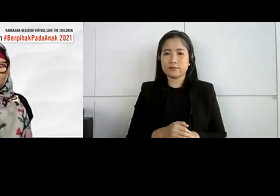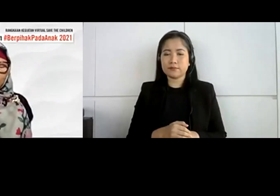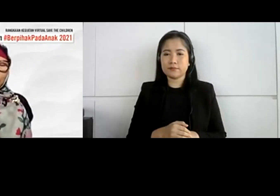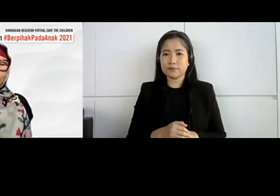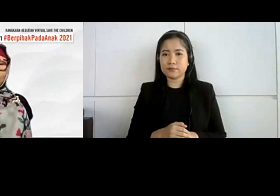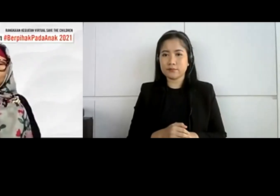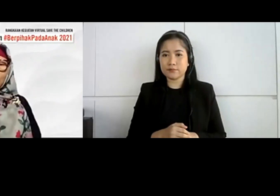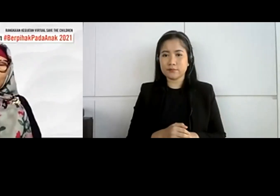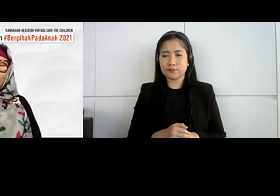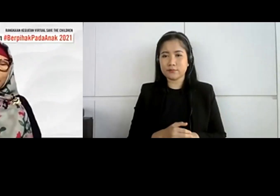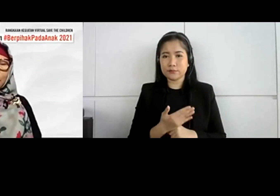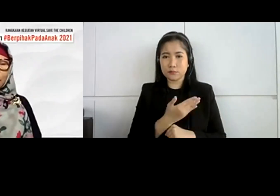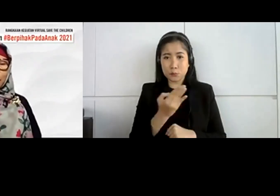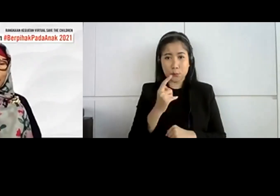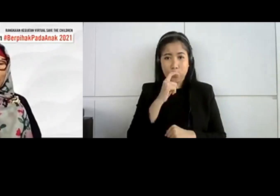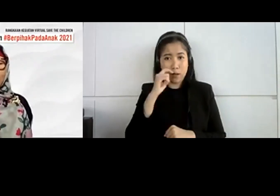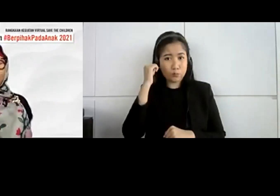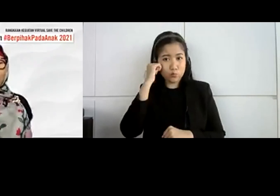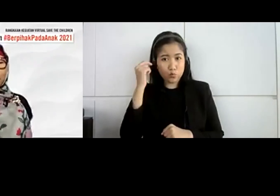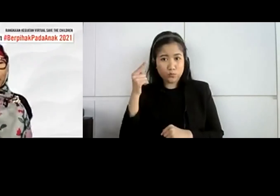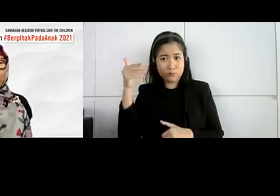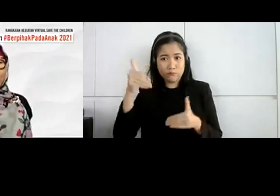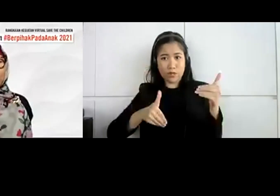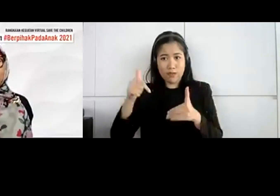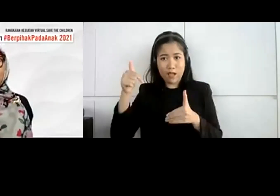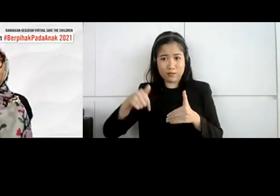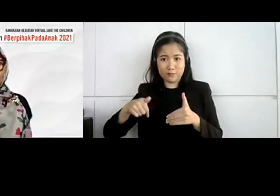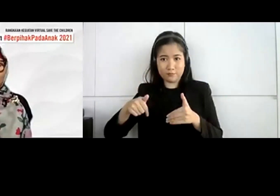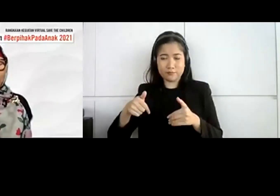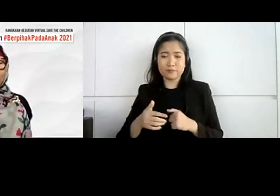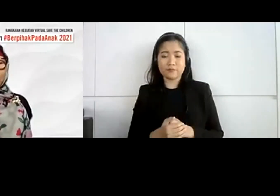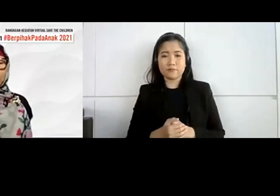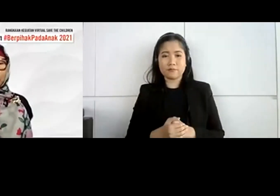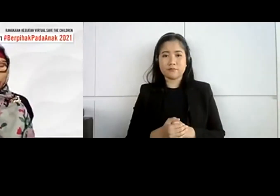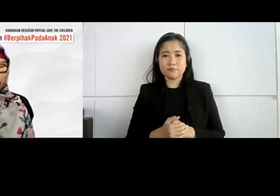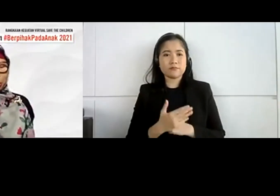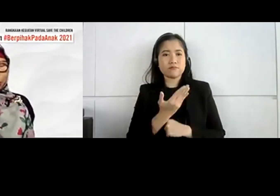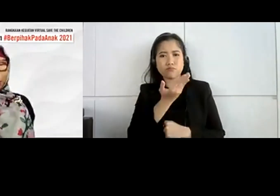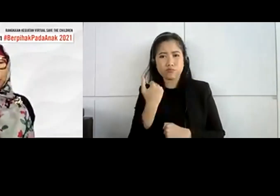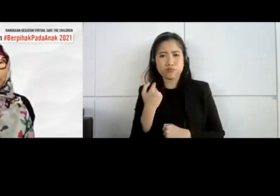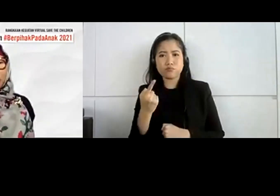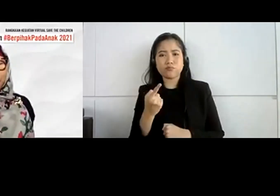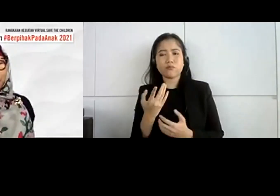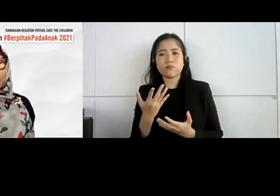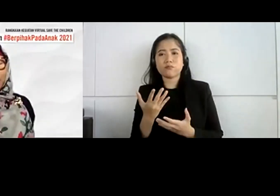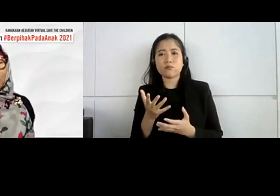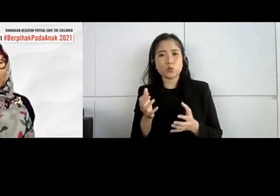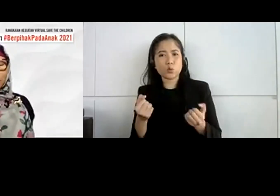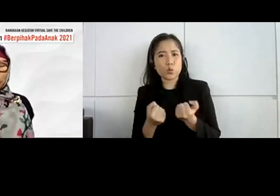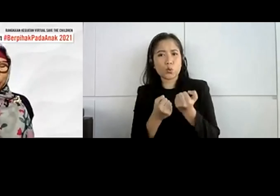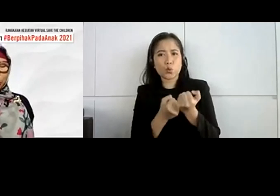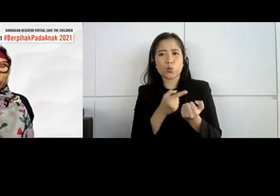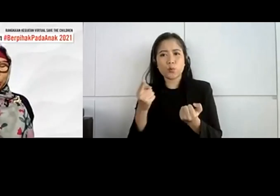harap Bapak Ibu sekalian yang hadir pada kesempatan ini, mari kita dorong program-program